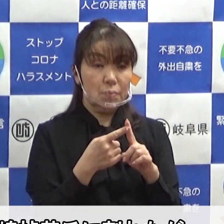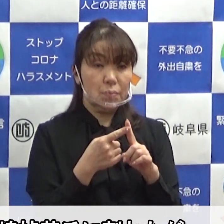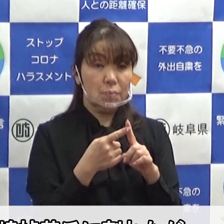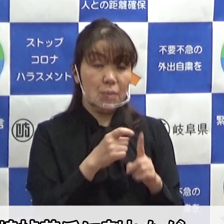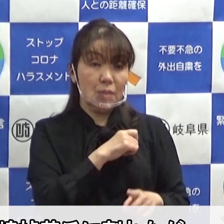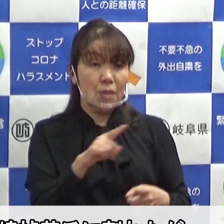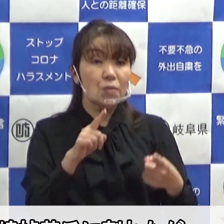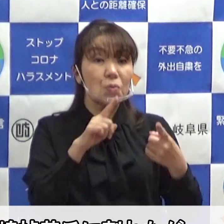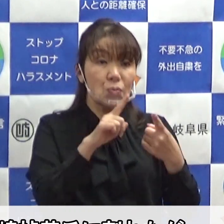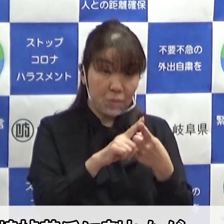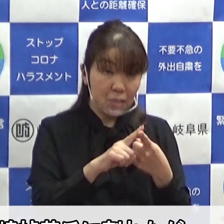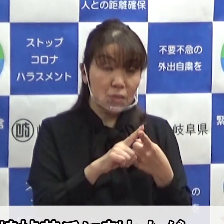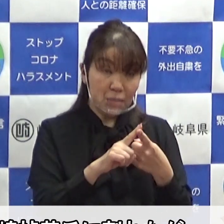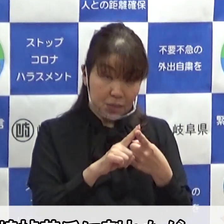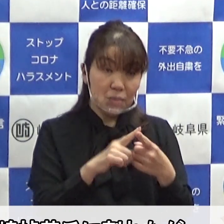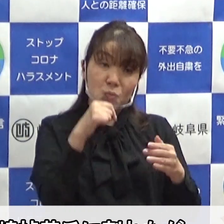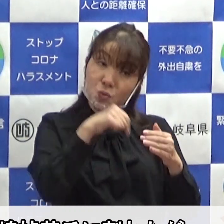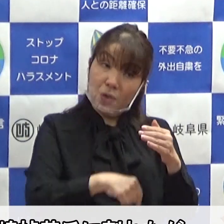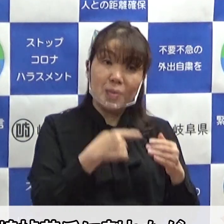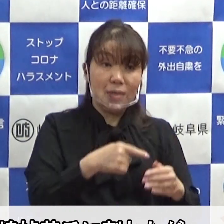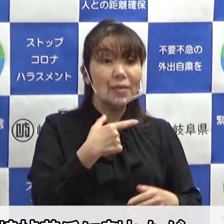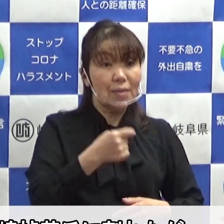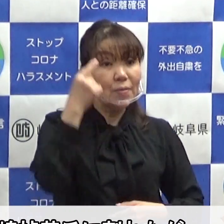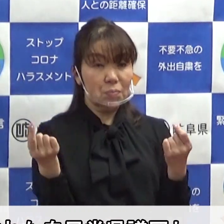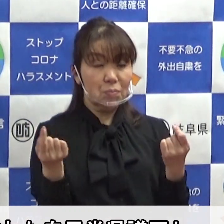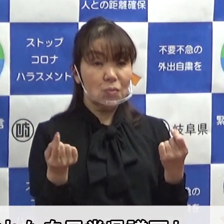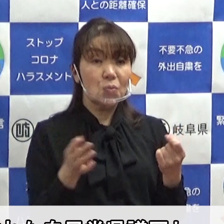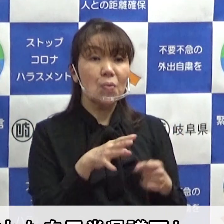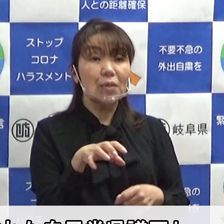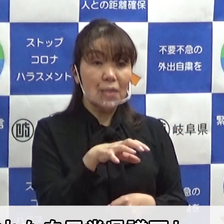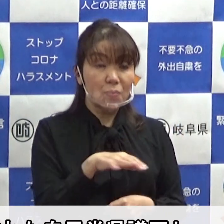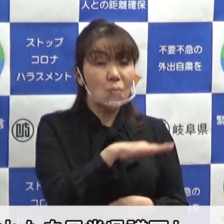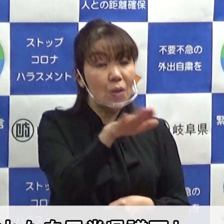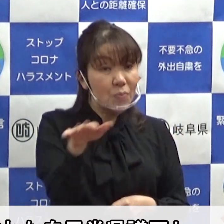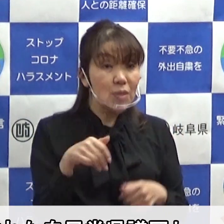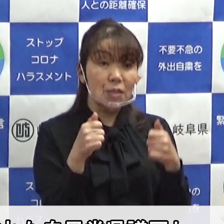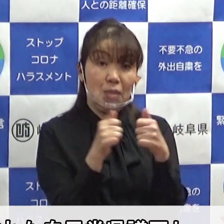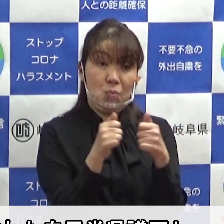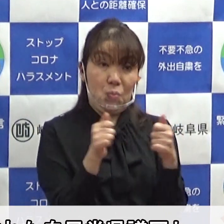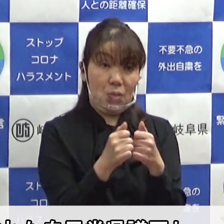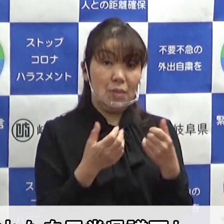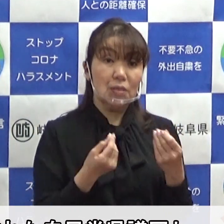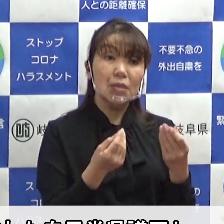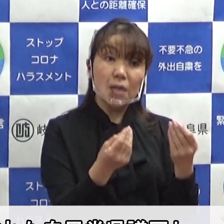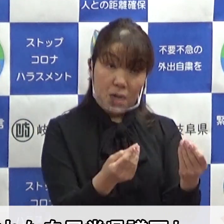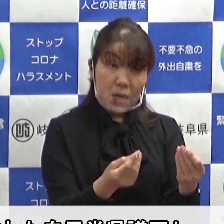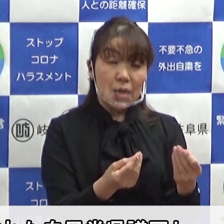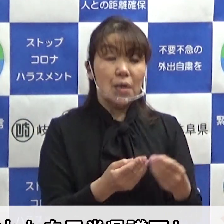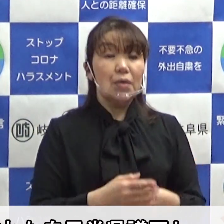積極的に取っていきたいと思っております。皆さんとご相談をして、